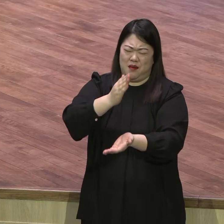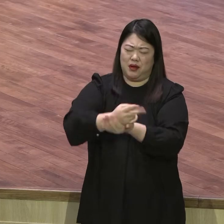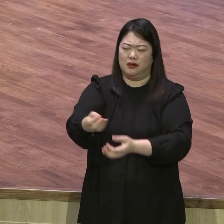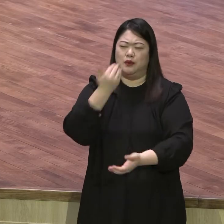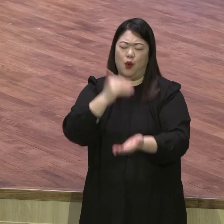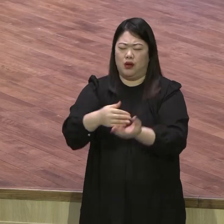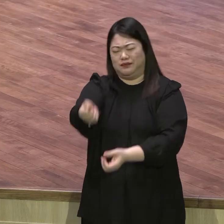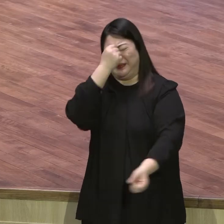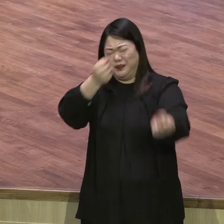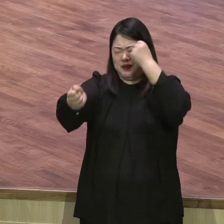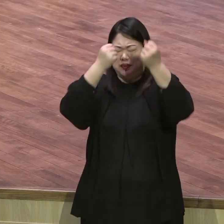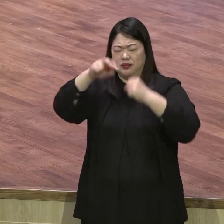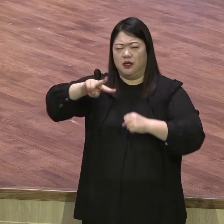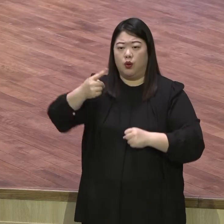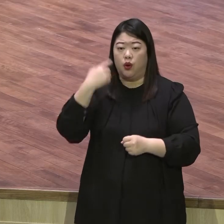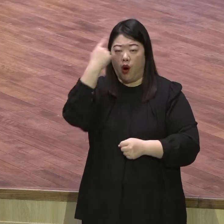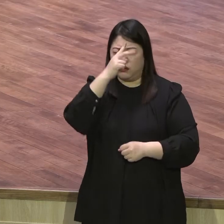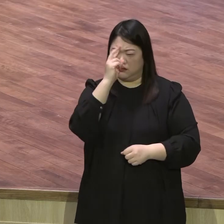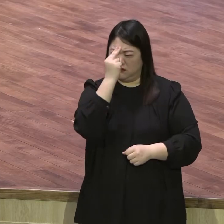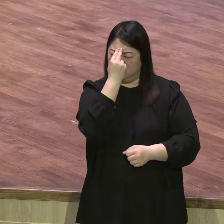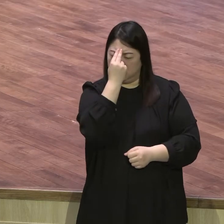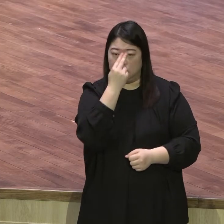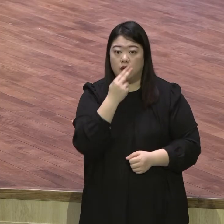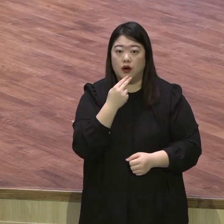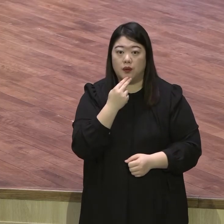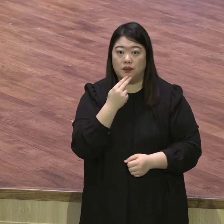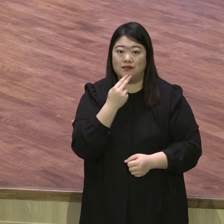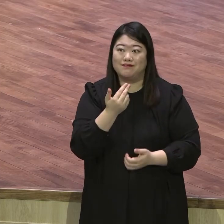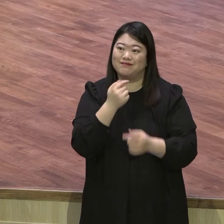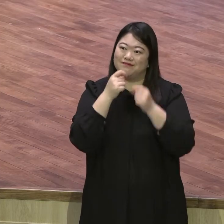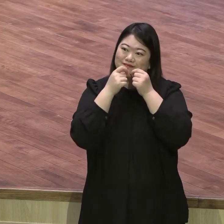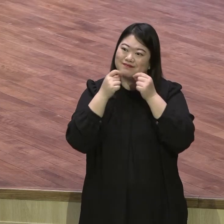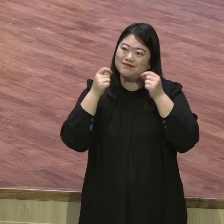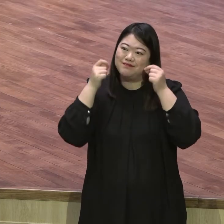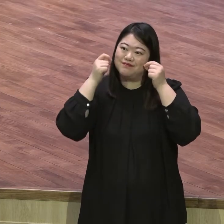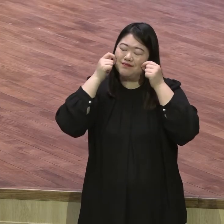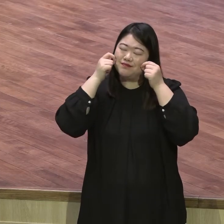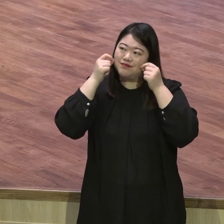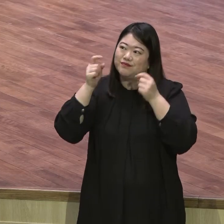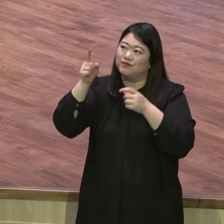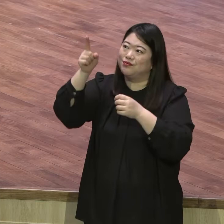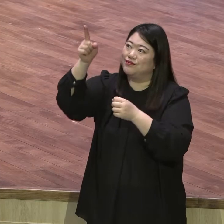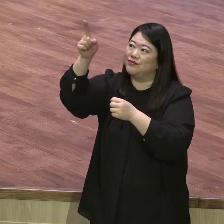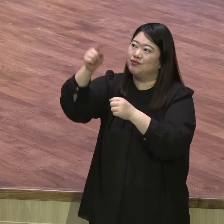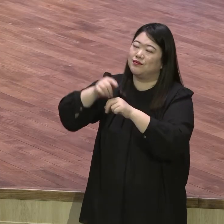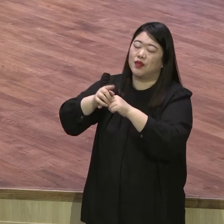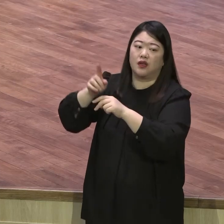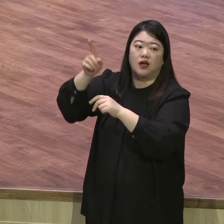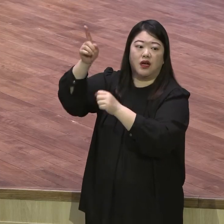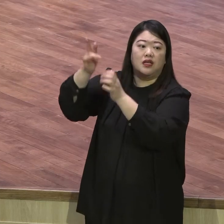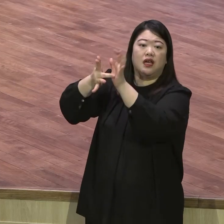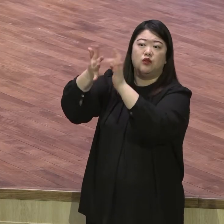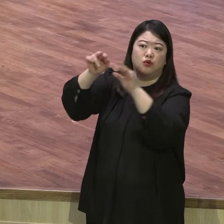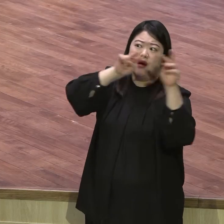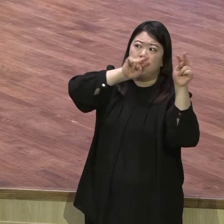되었더라. 하나님 보좌 우편에 서신 예수를 보라.